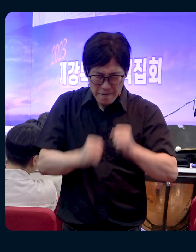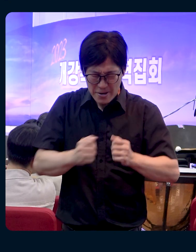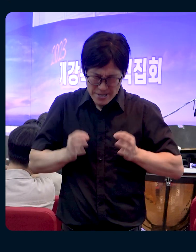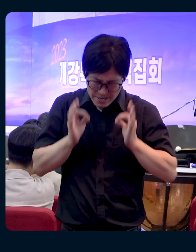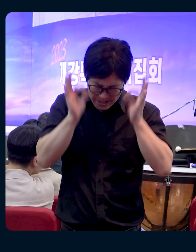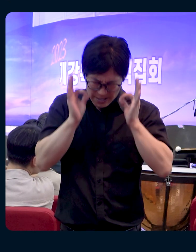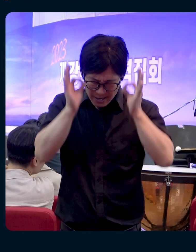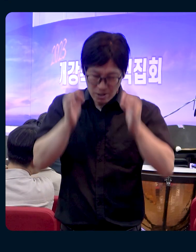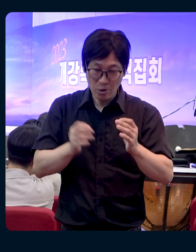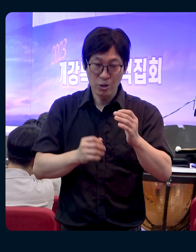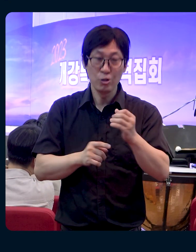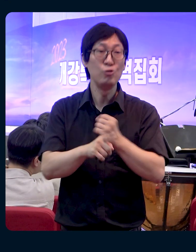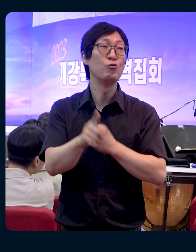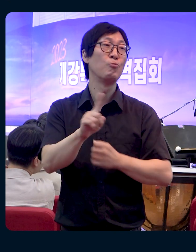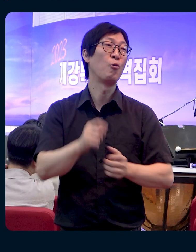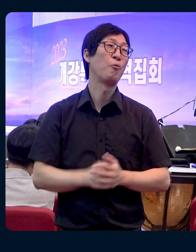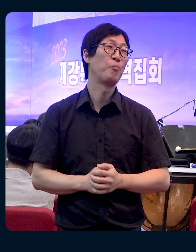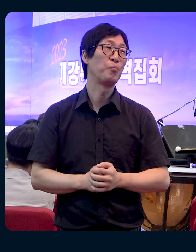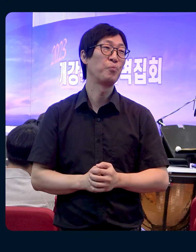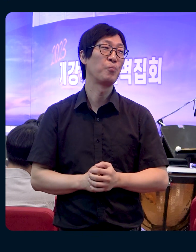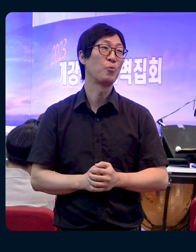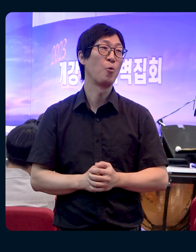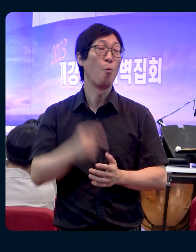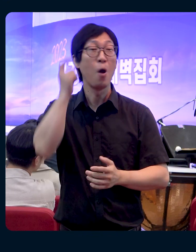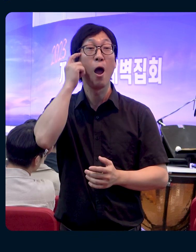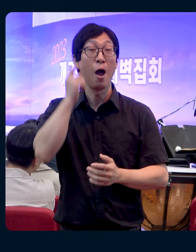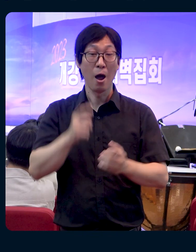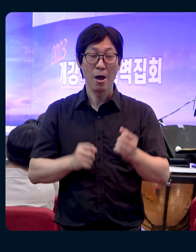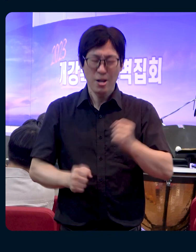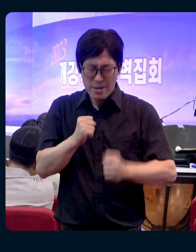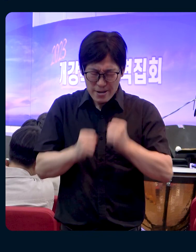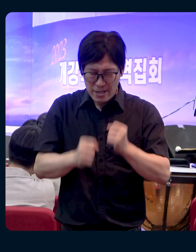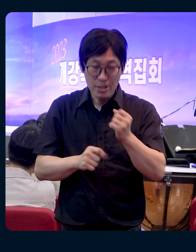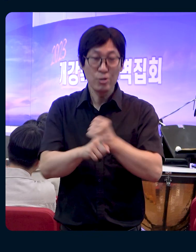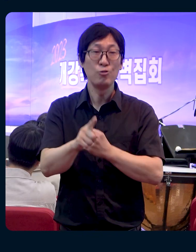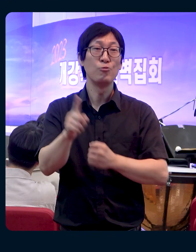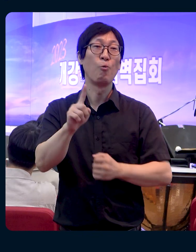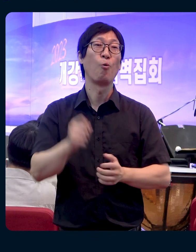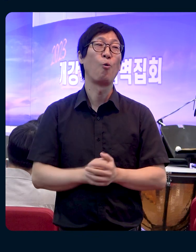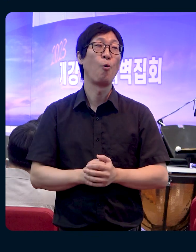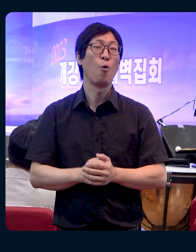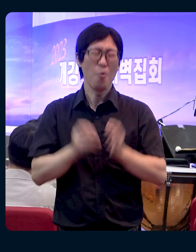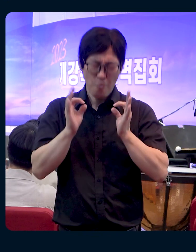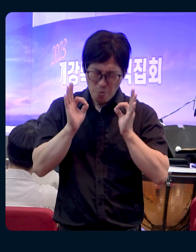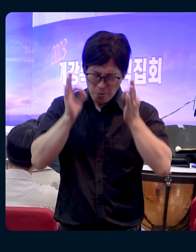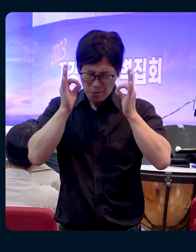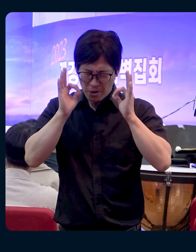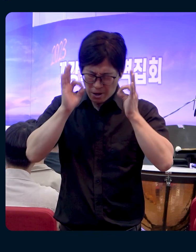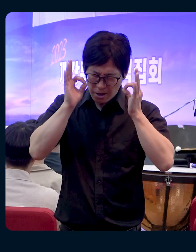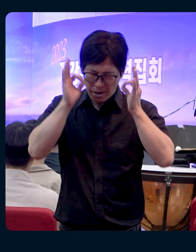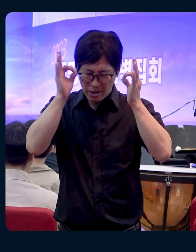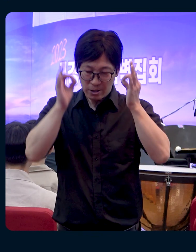아니, 육상 경기 하는 사람들은 왜 그렇게 열심히 달립니까? 어떻게 그렇게 최선을 다해서 달릴 수가